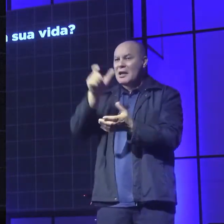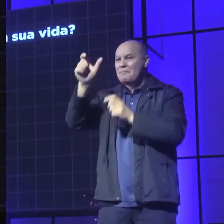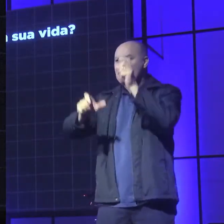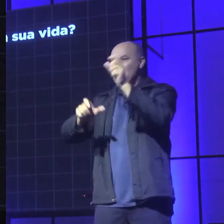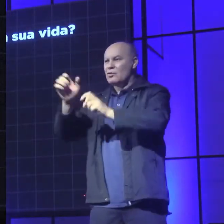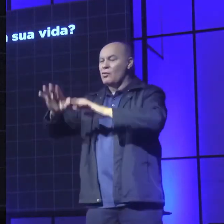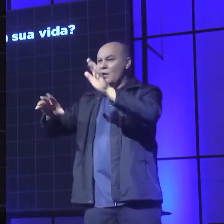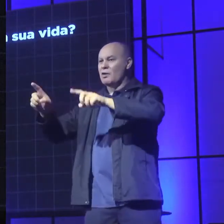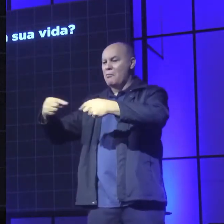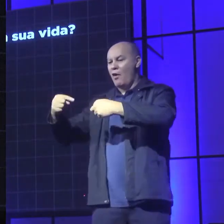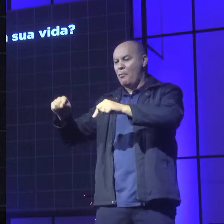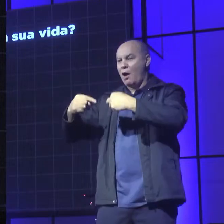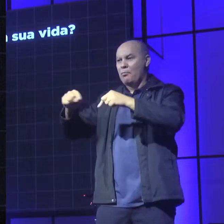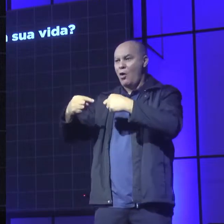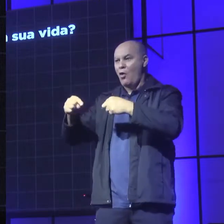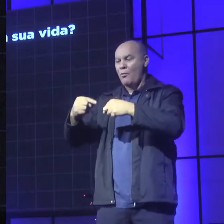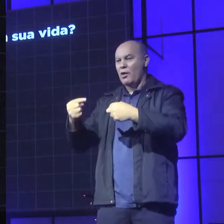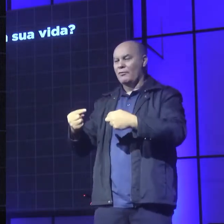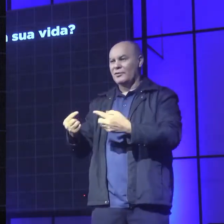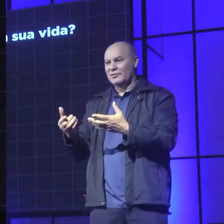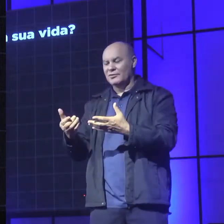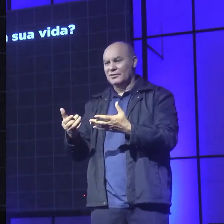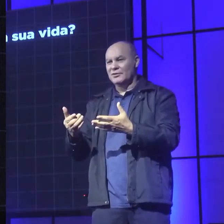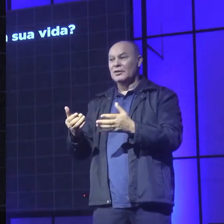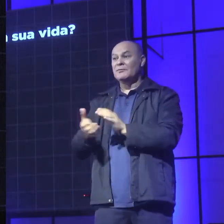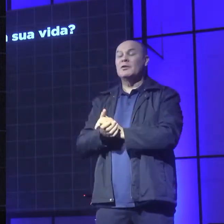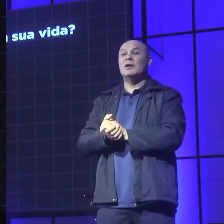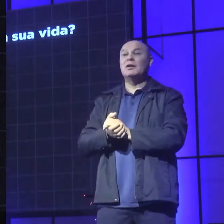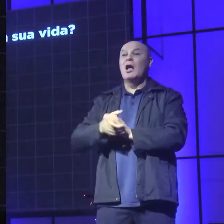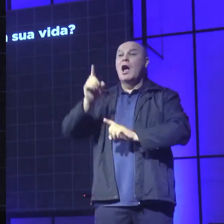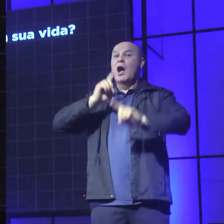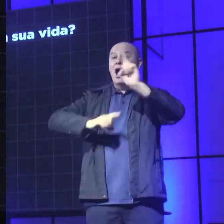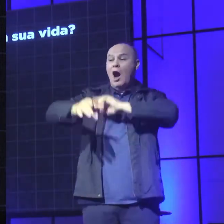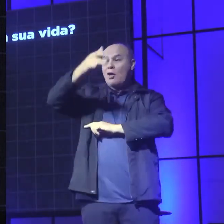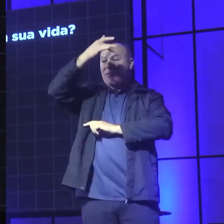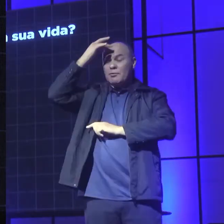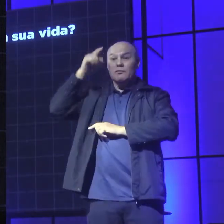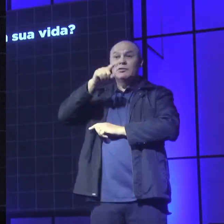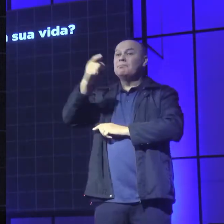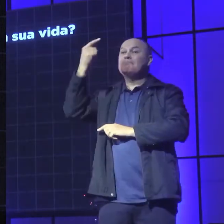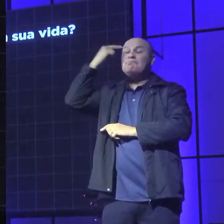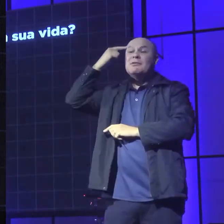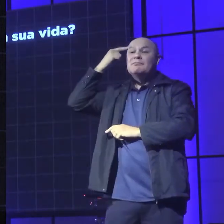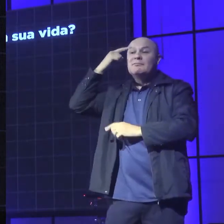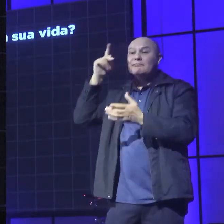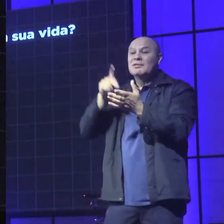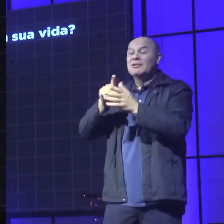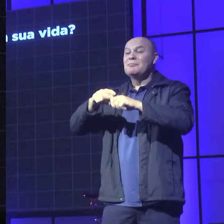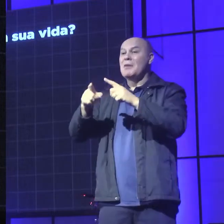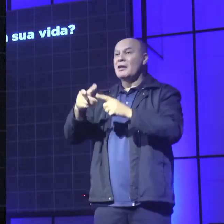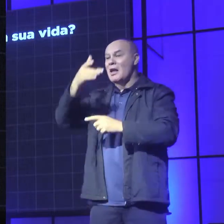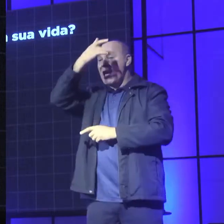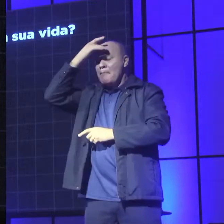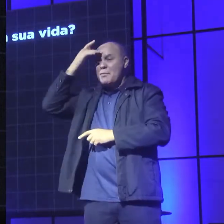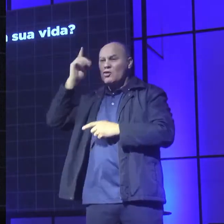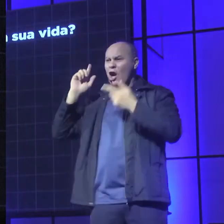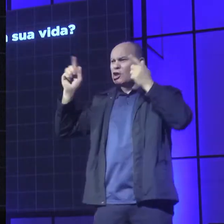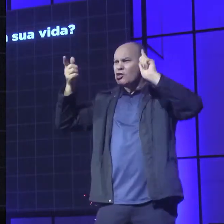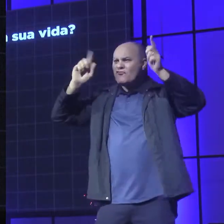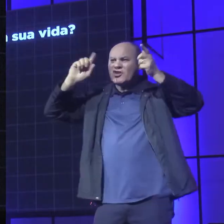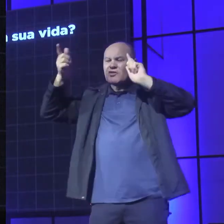aquelas pessoas que levam você a se afastar do propósito de Deus? Será que não são